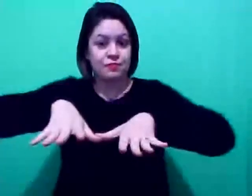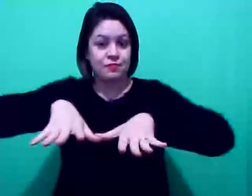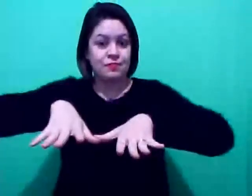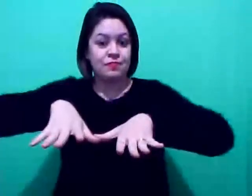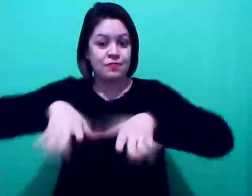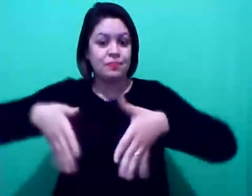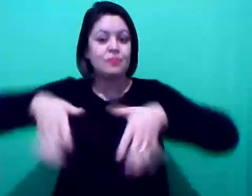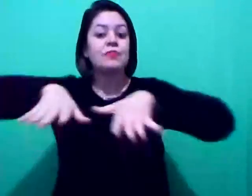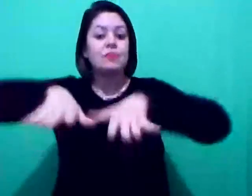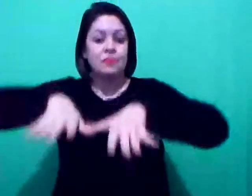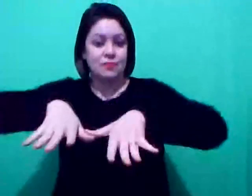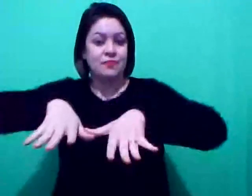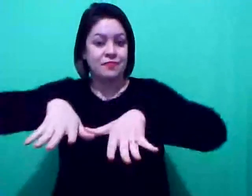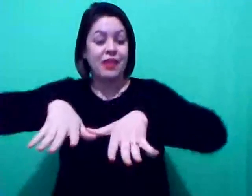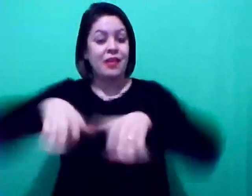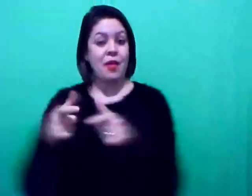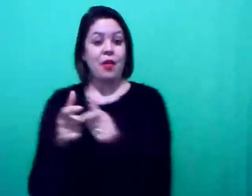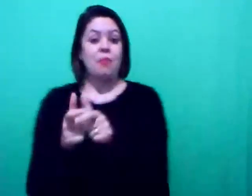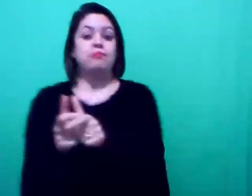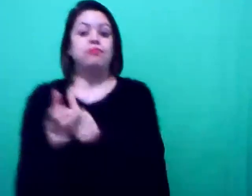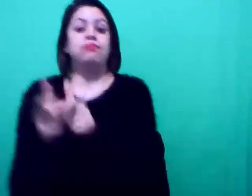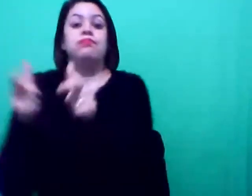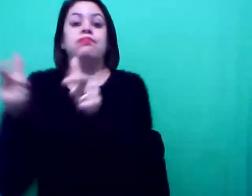isso é inclusão, né? Numa escola inclusa.